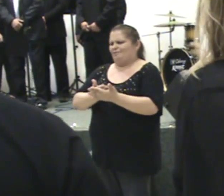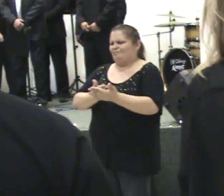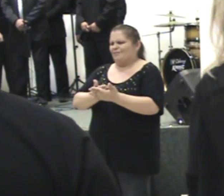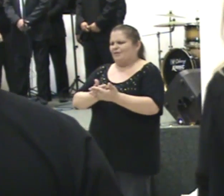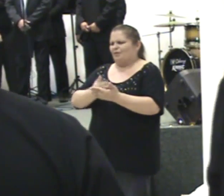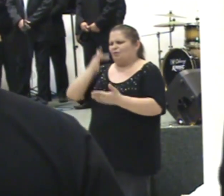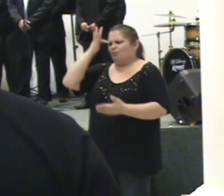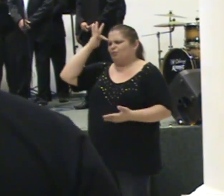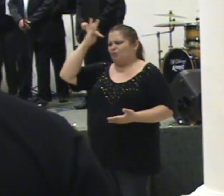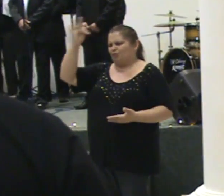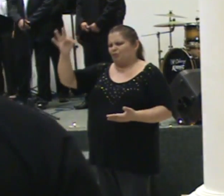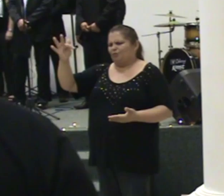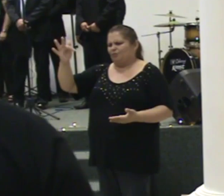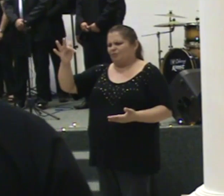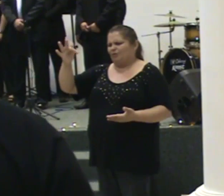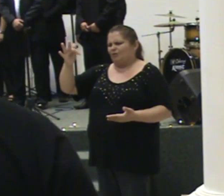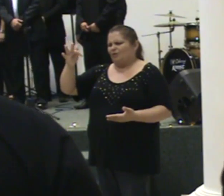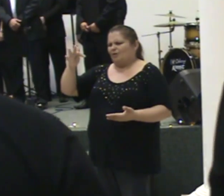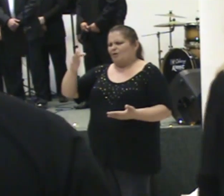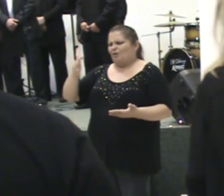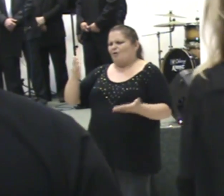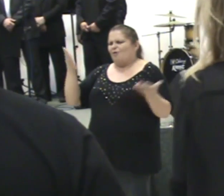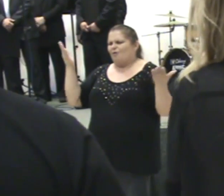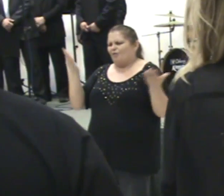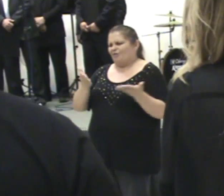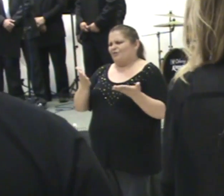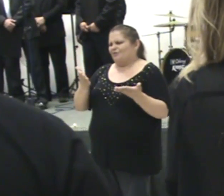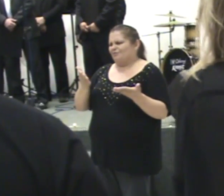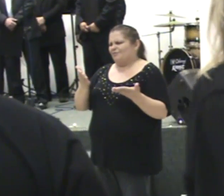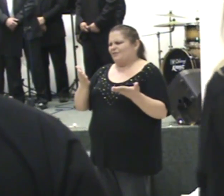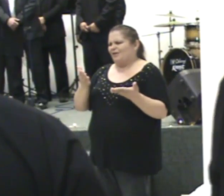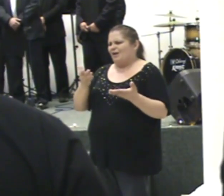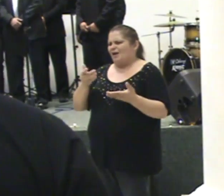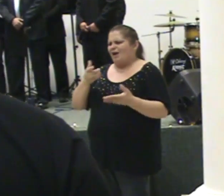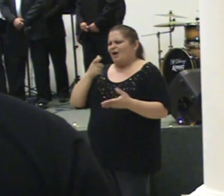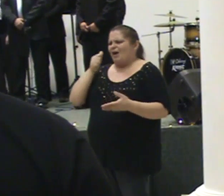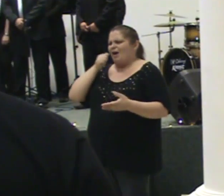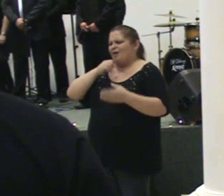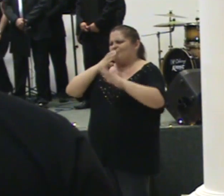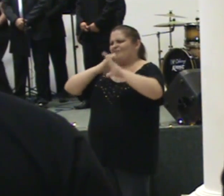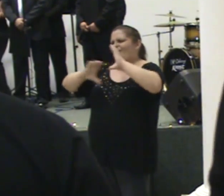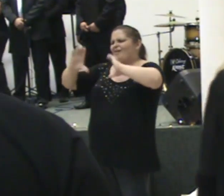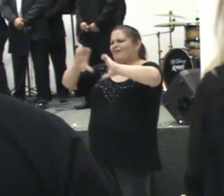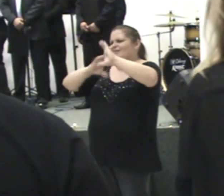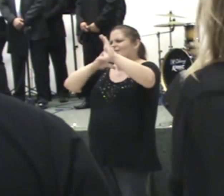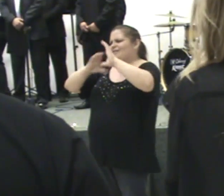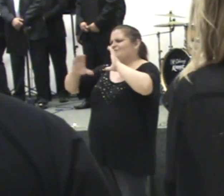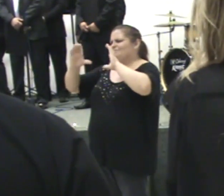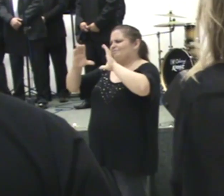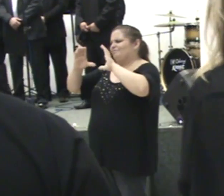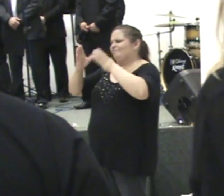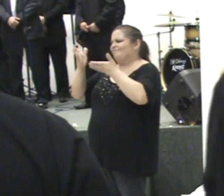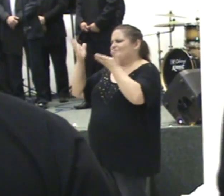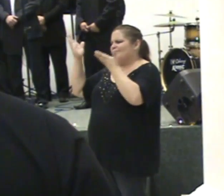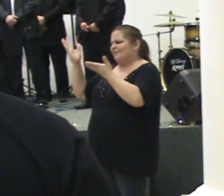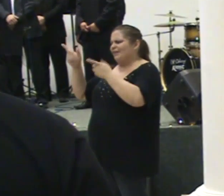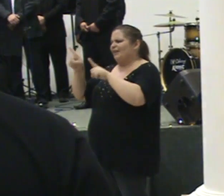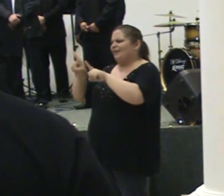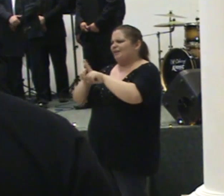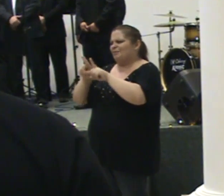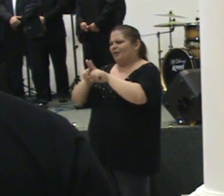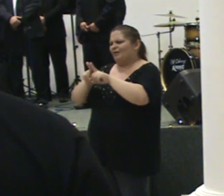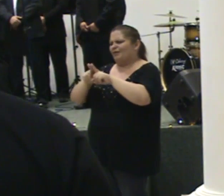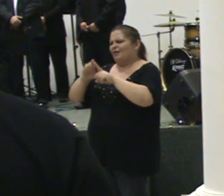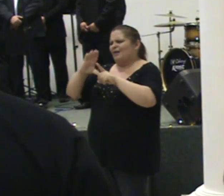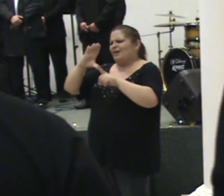que capacitou a irmã Angélica, que está subindo hoje ao púlpito, fazendo essa festa grandiosa. O Senhor permitiu que a Cida viesse de